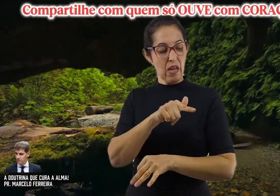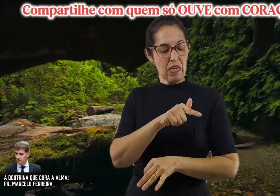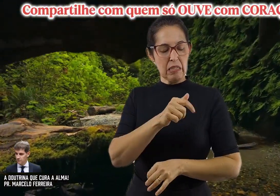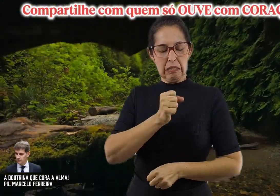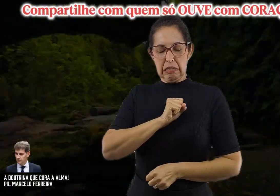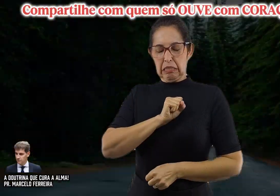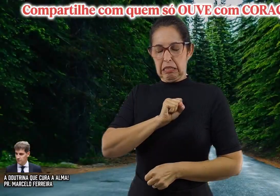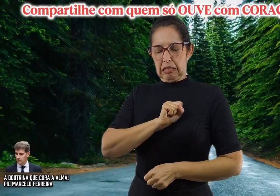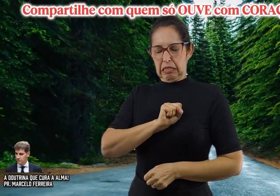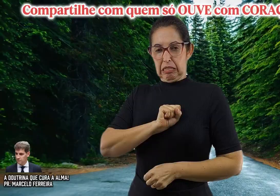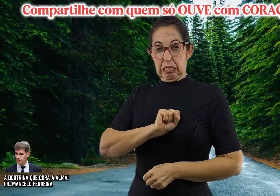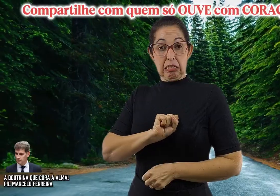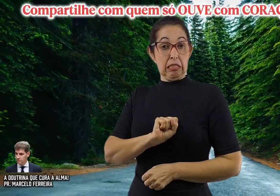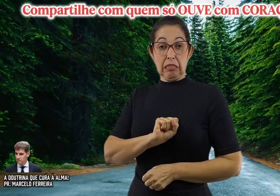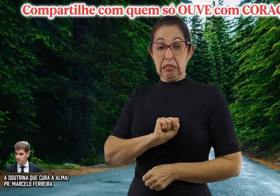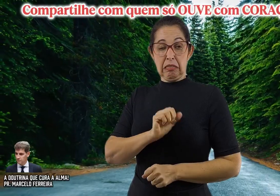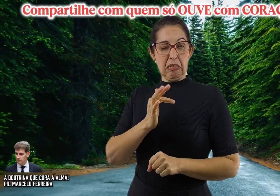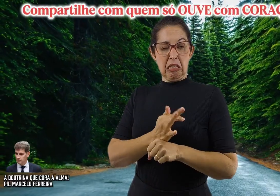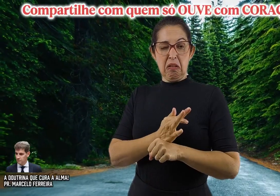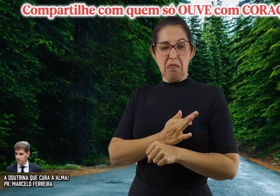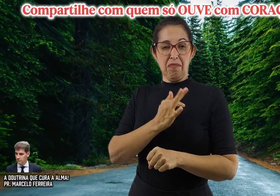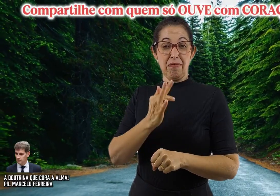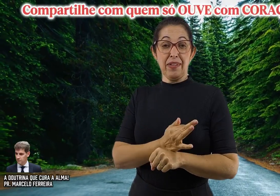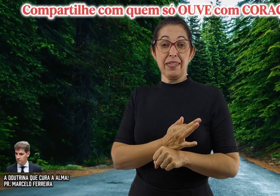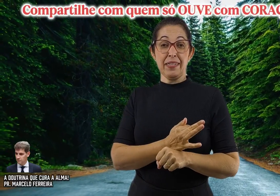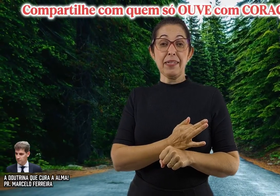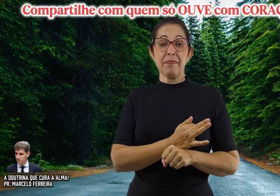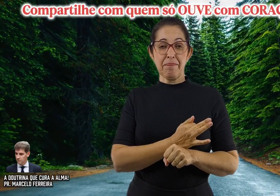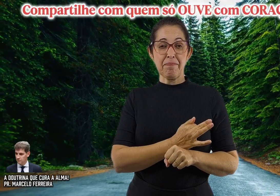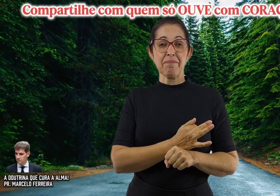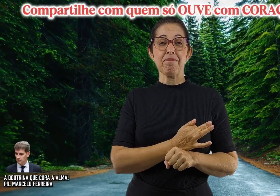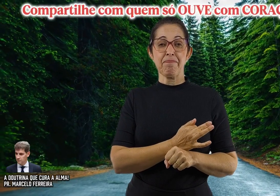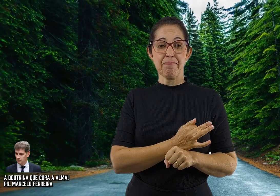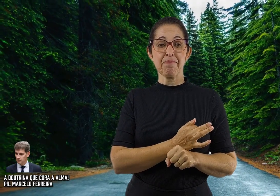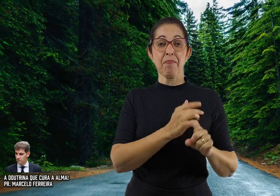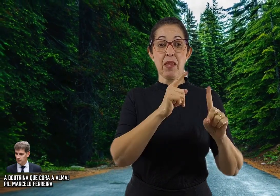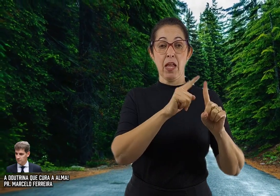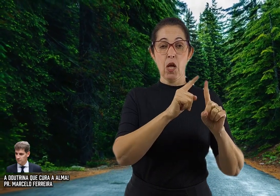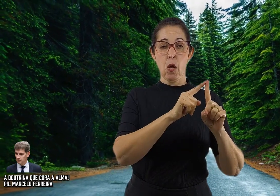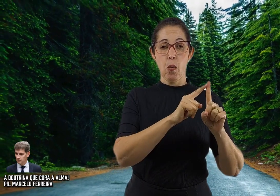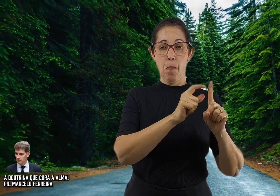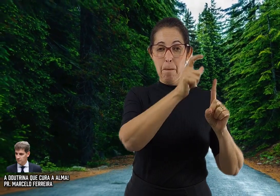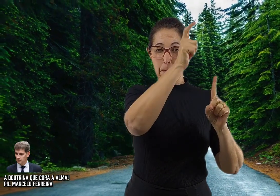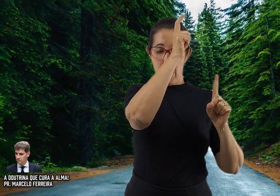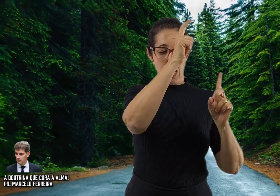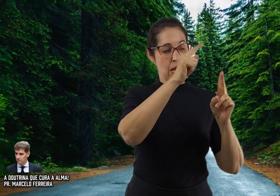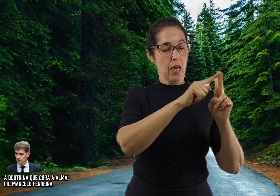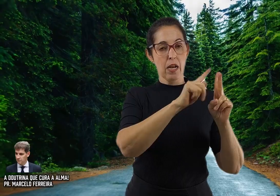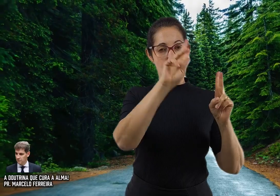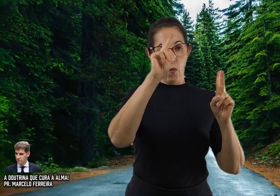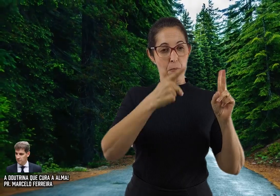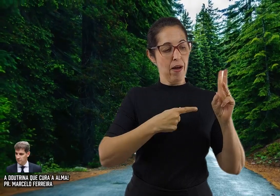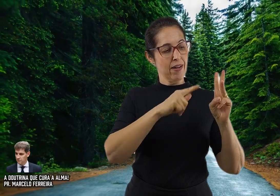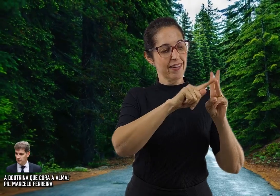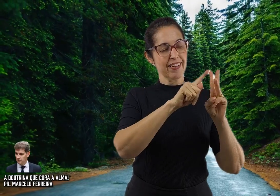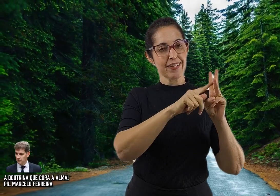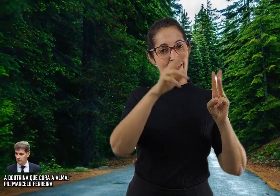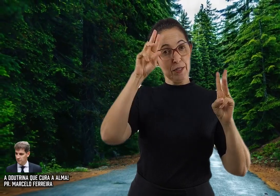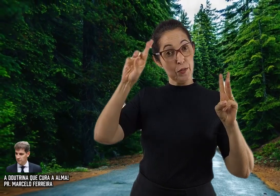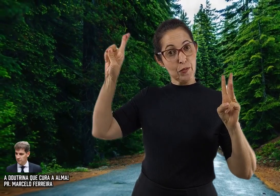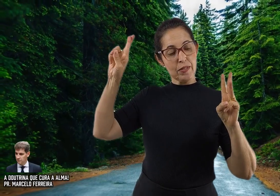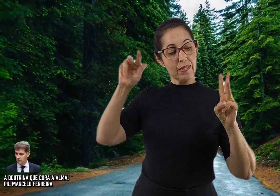terceira. Então, uma que vem do homem, uma que é maligna e uma que vem do Senhor. É aquela